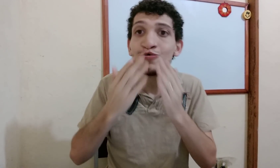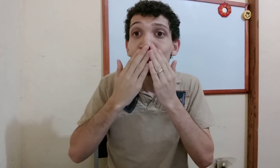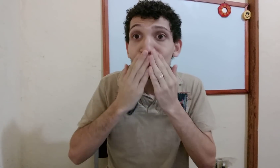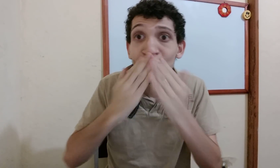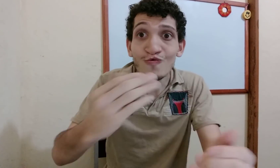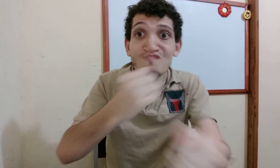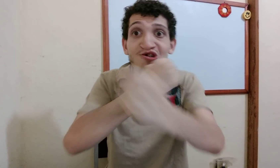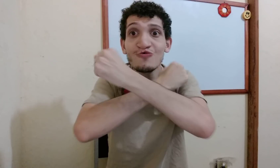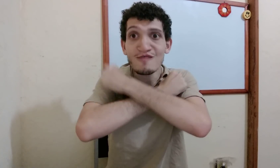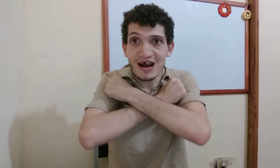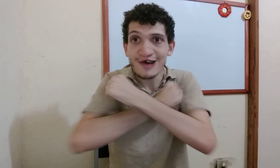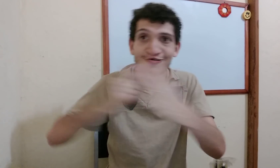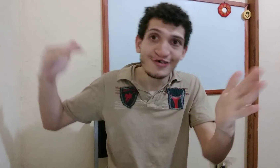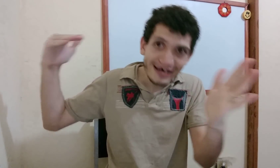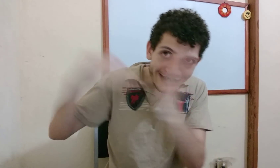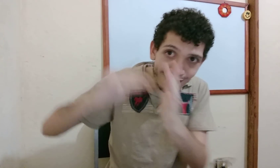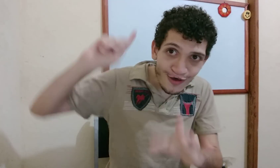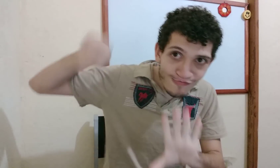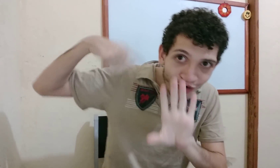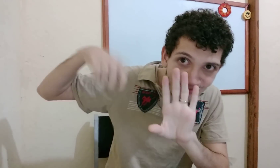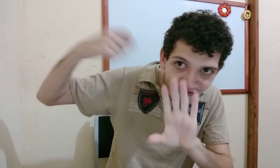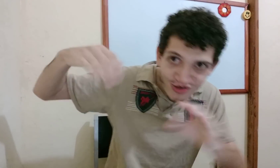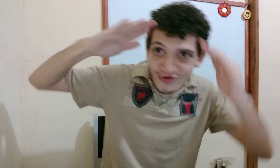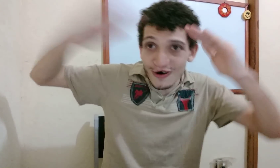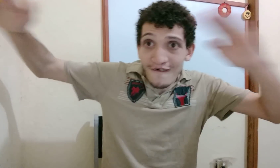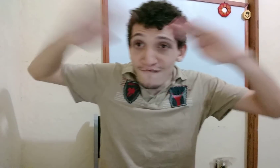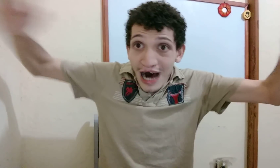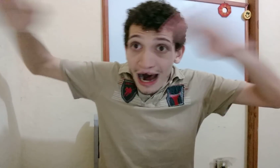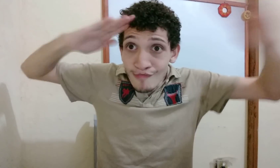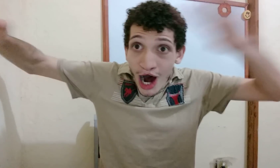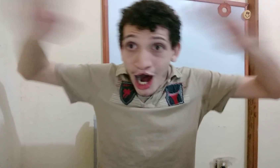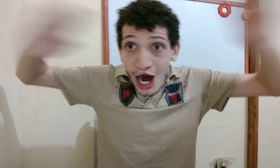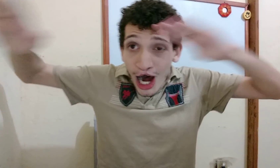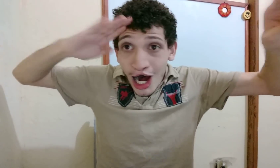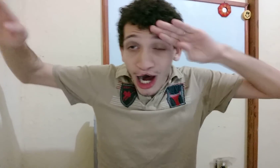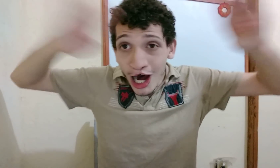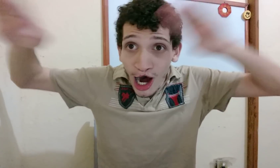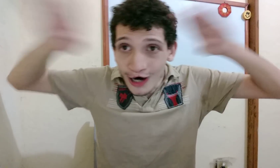Um beijo, um abraço e até o próximo vídeo. Vamos!